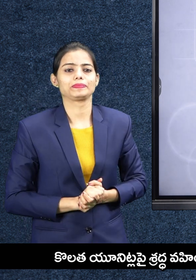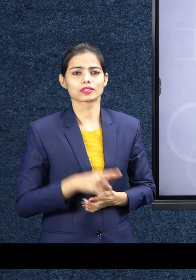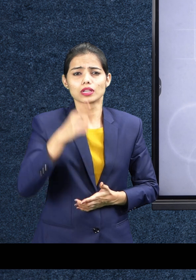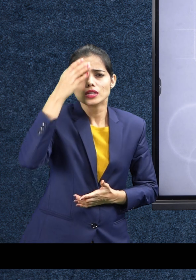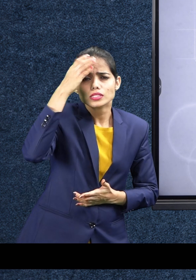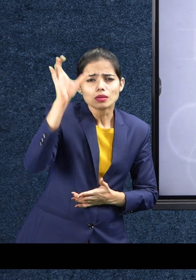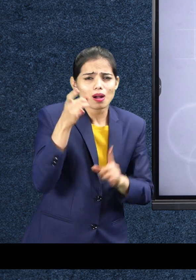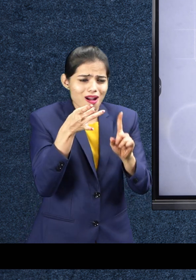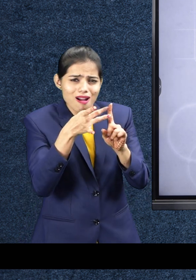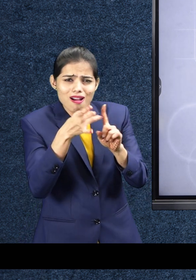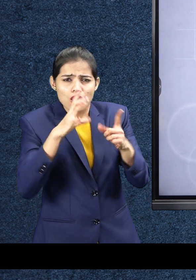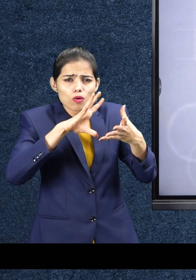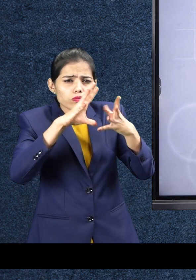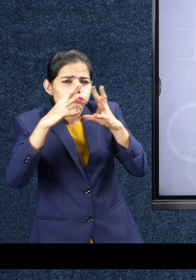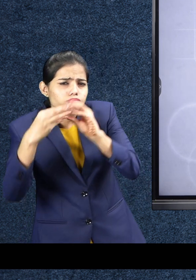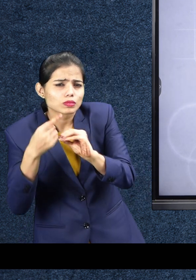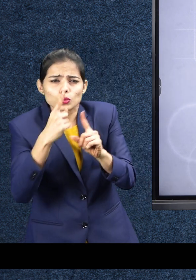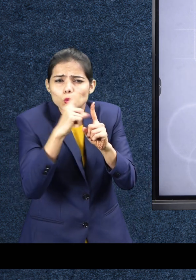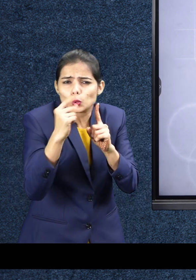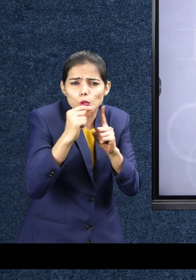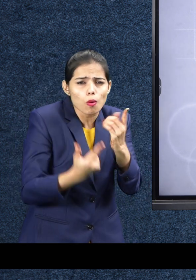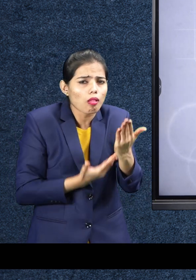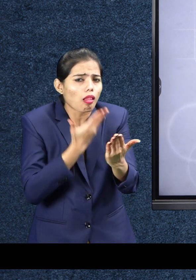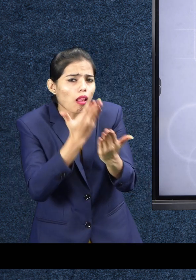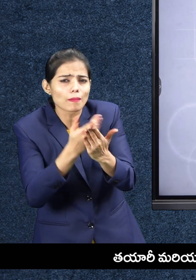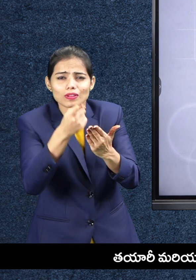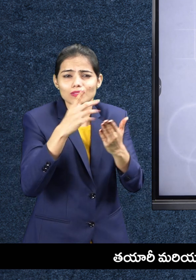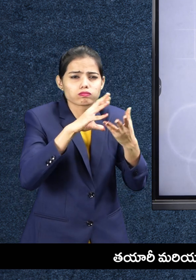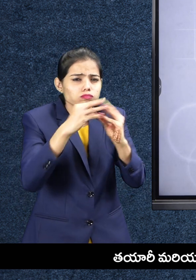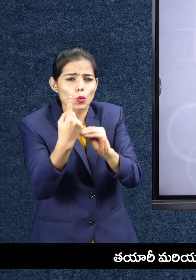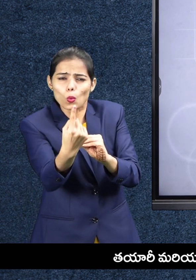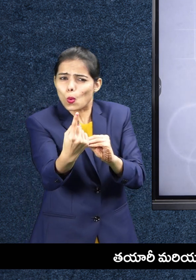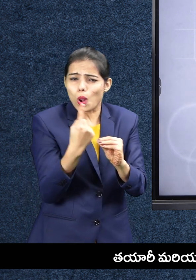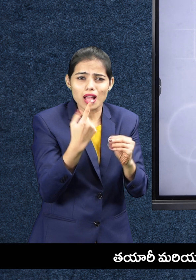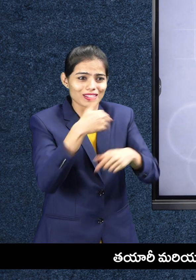ఘన మార్పిడి భావన ఆర్కిటెక్చర్, ఇంజనీరింగ్, వస్తువుల